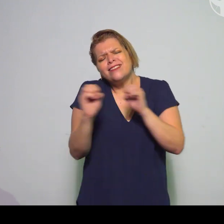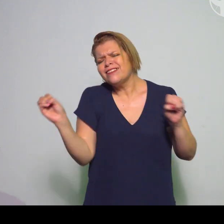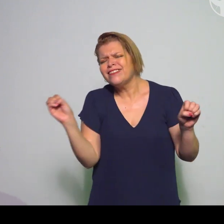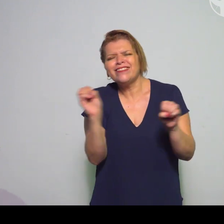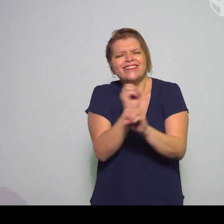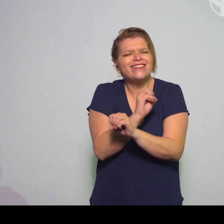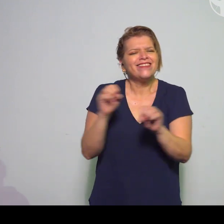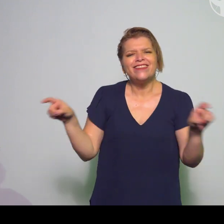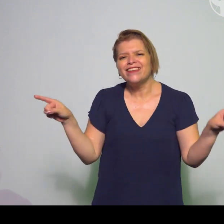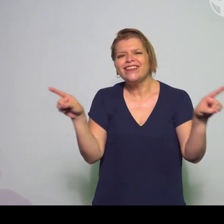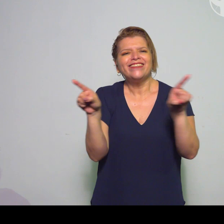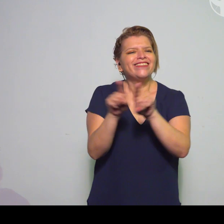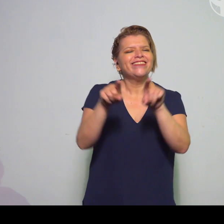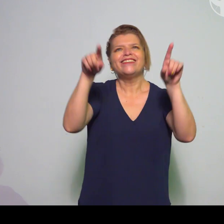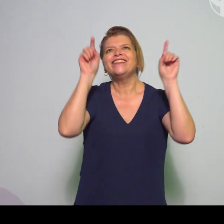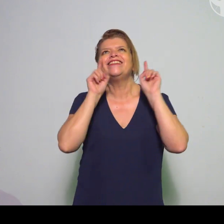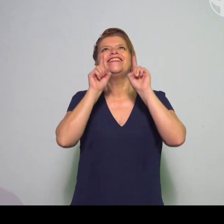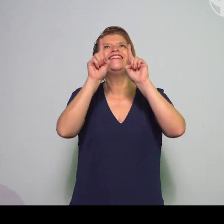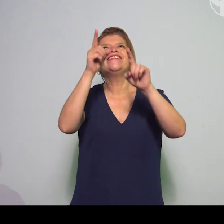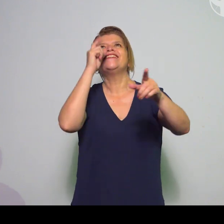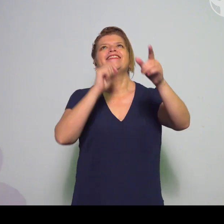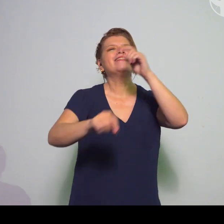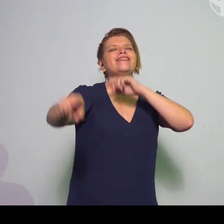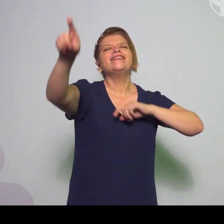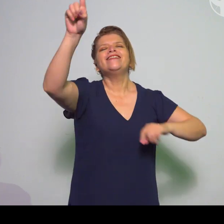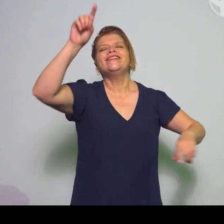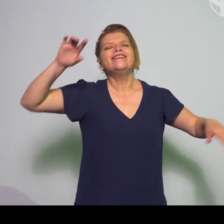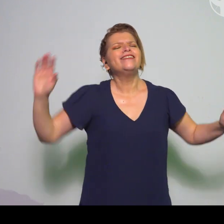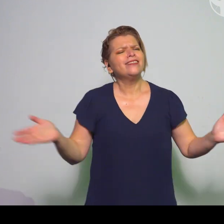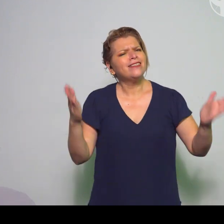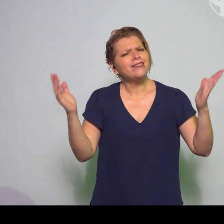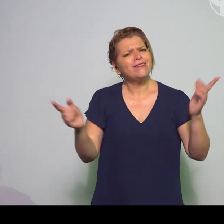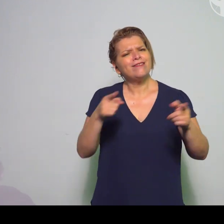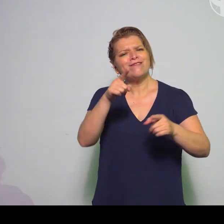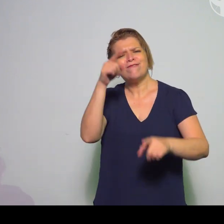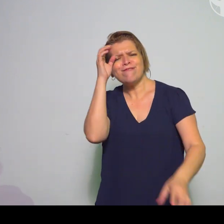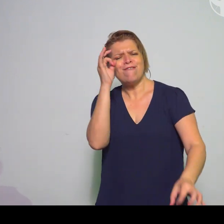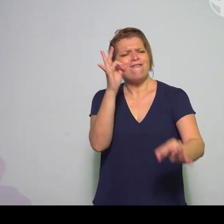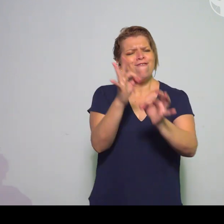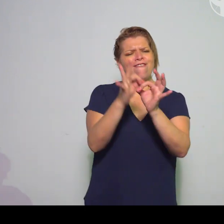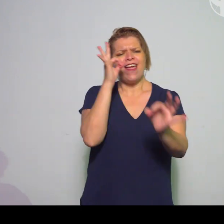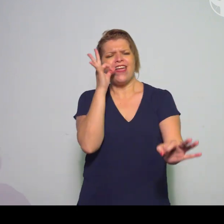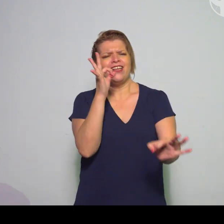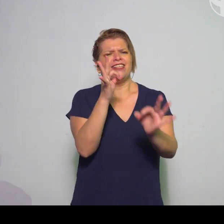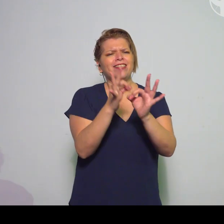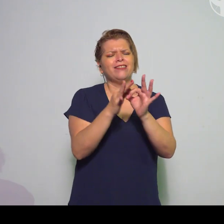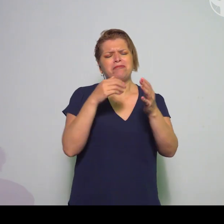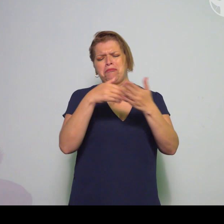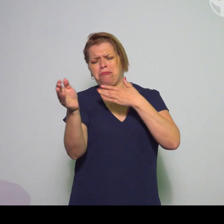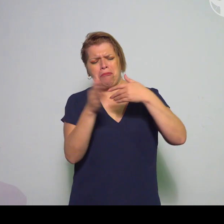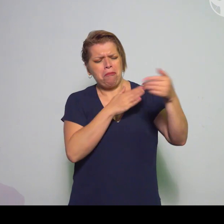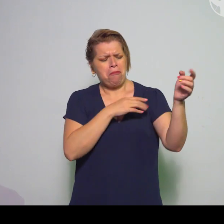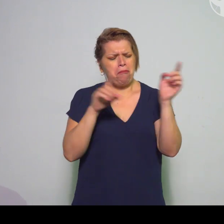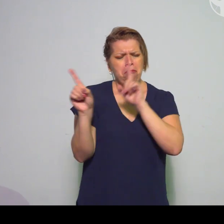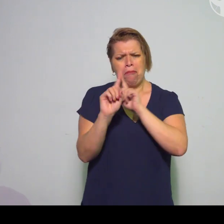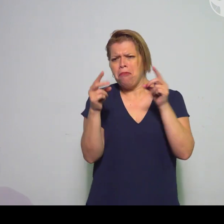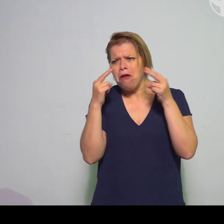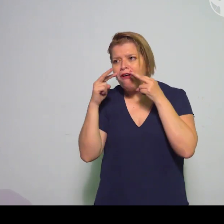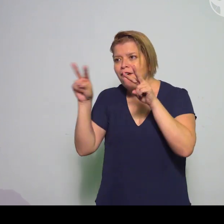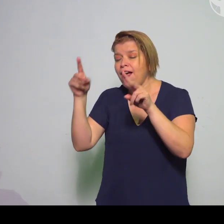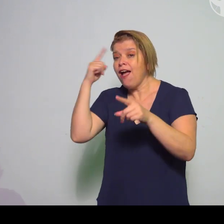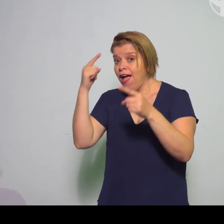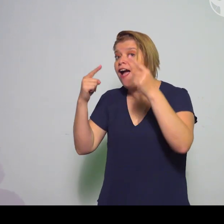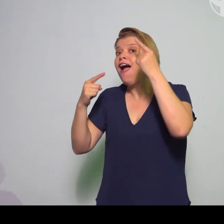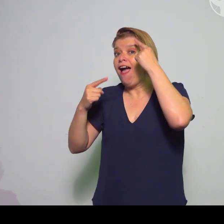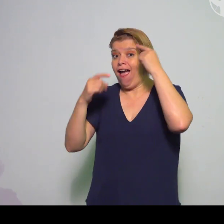Dios, así eres tú. Vamos con fe, juntos. Aunque no vea, tú